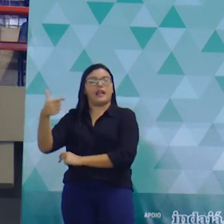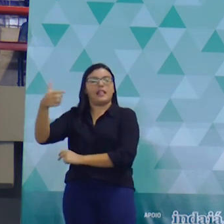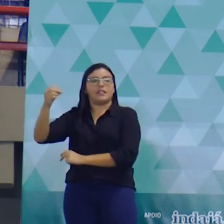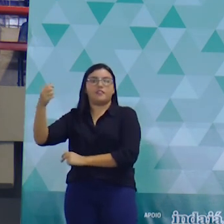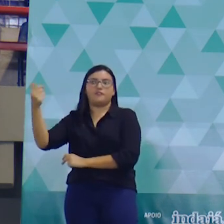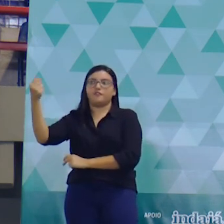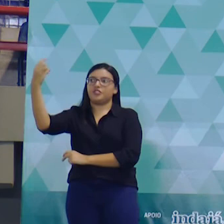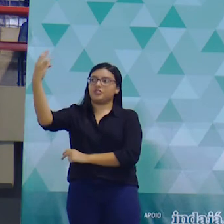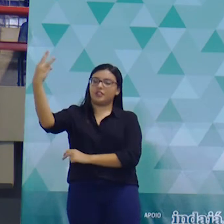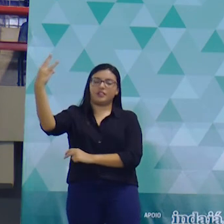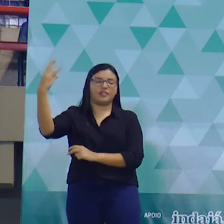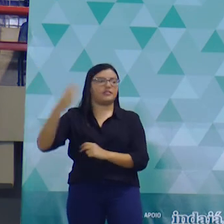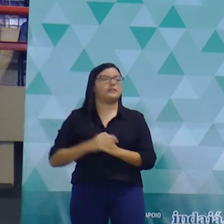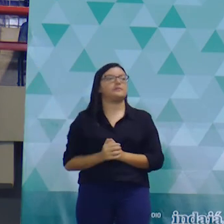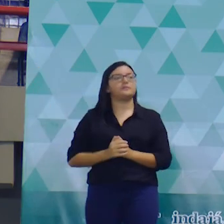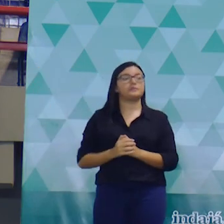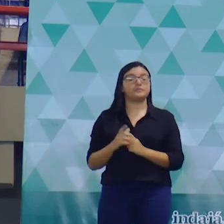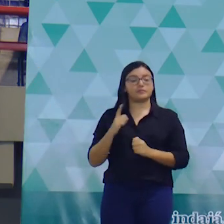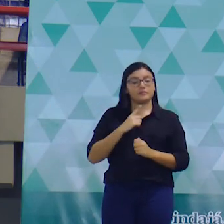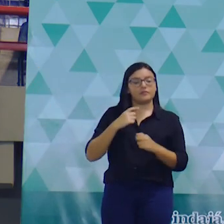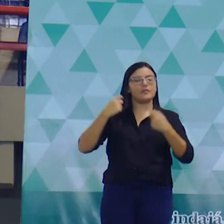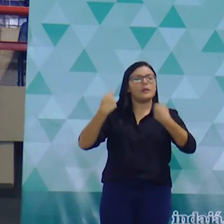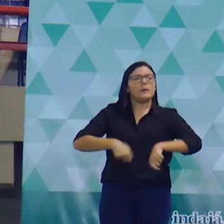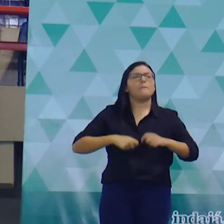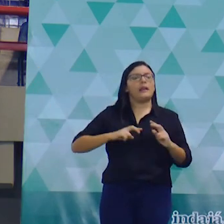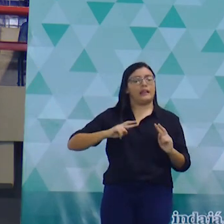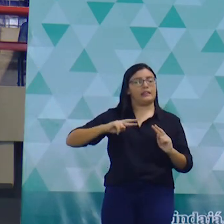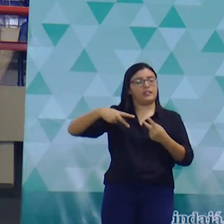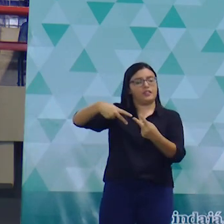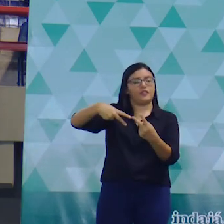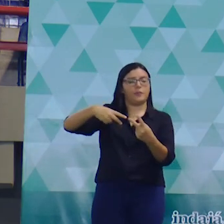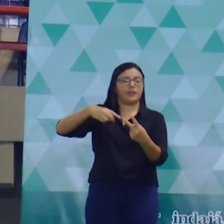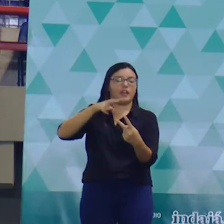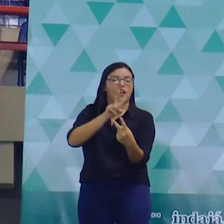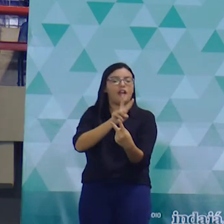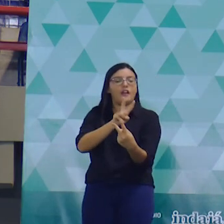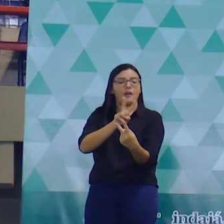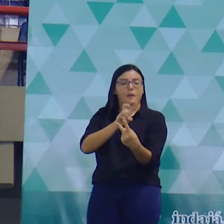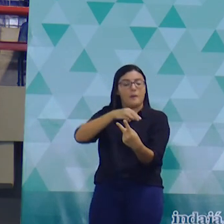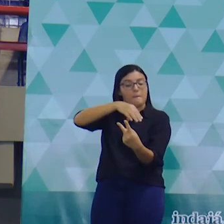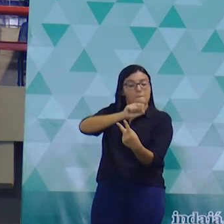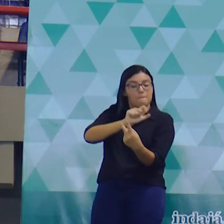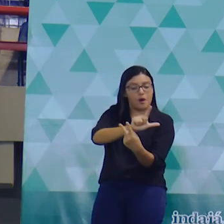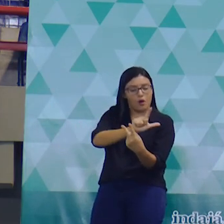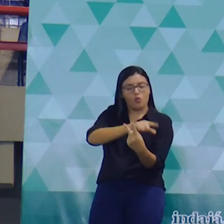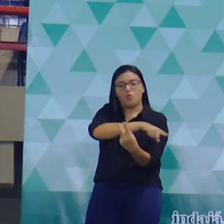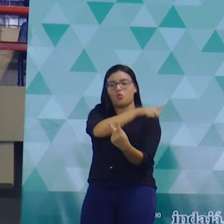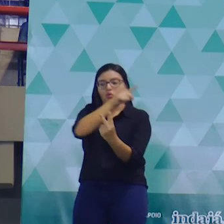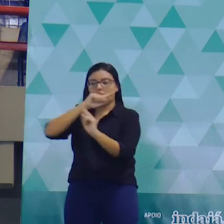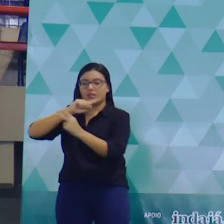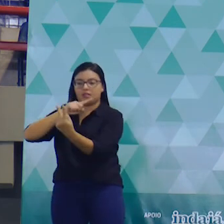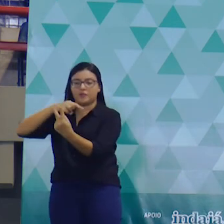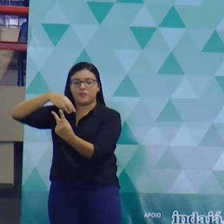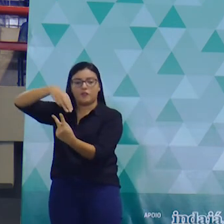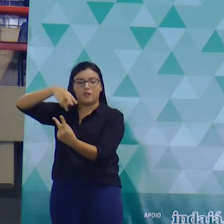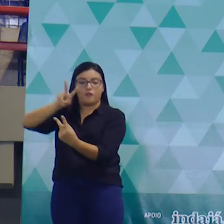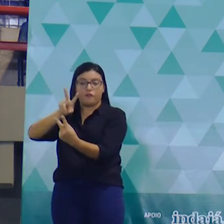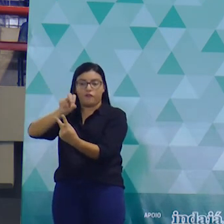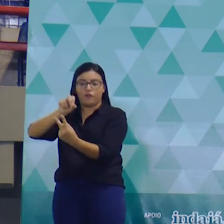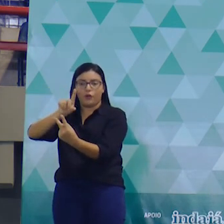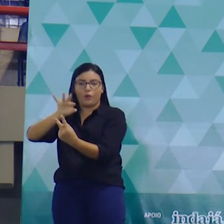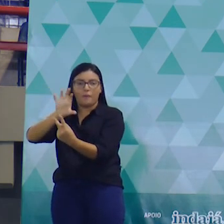necessário. E você também pode precisar transformar mol em volume. Para transformar mol em volume, existem